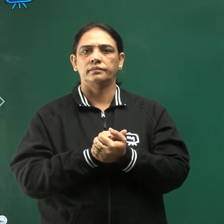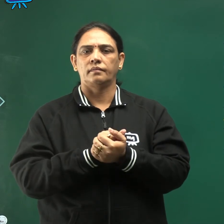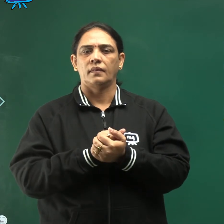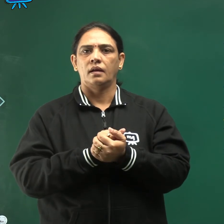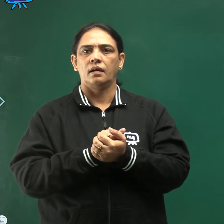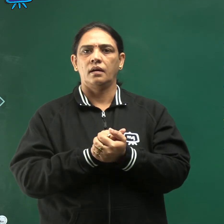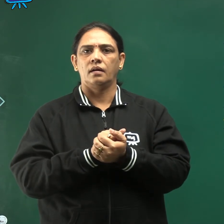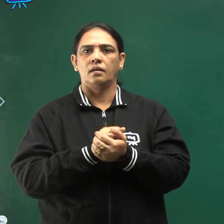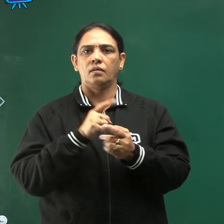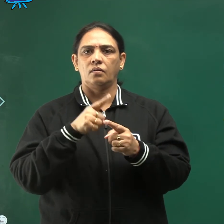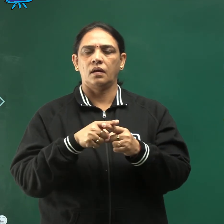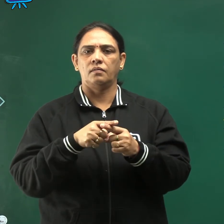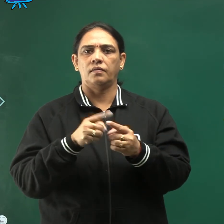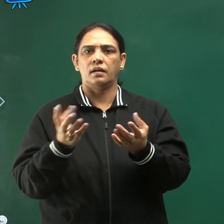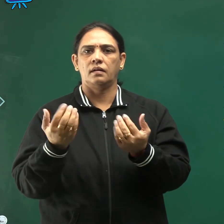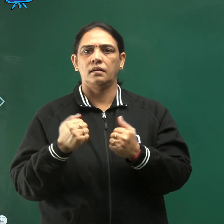गुणनफल